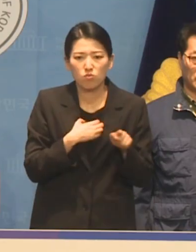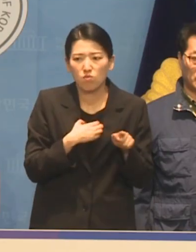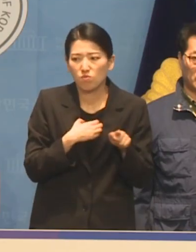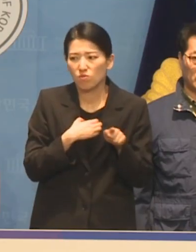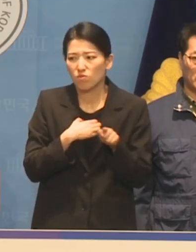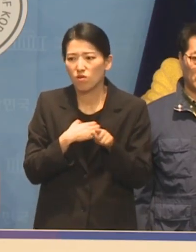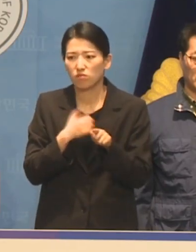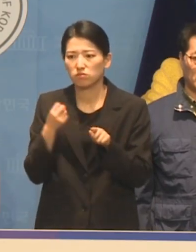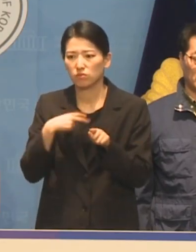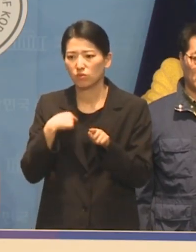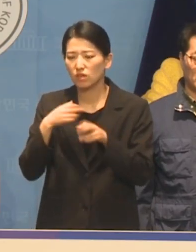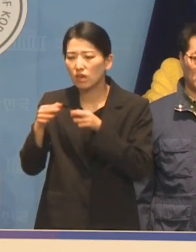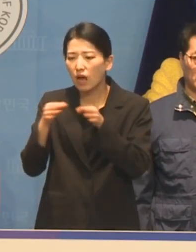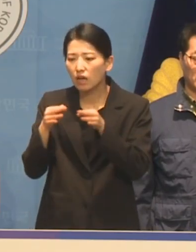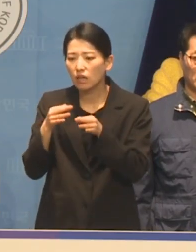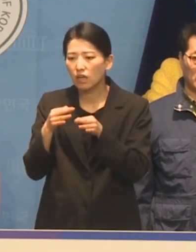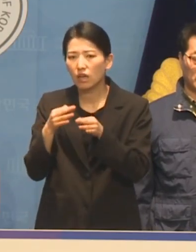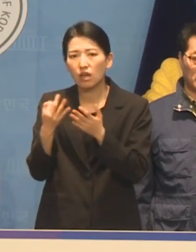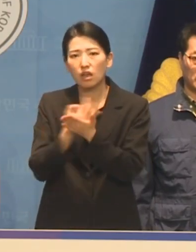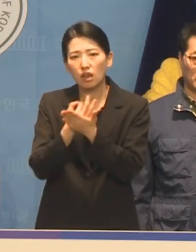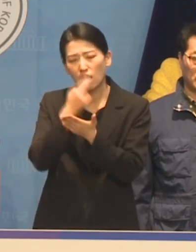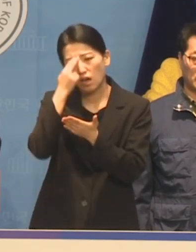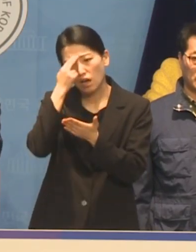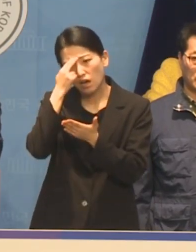생계의 파탄을 걱정하고 있습니다.